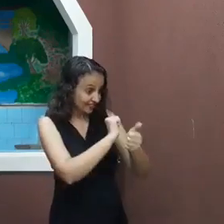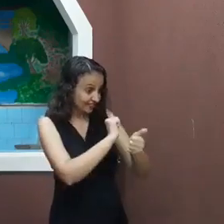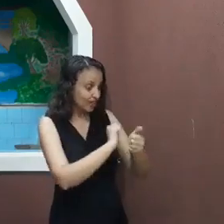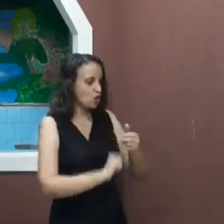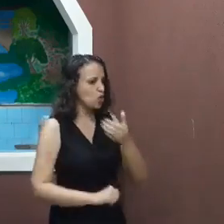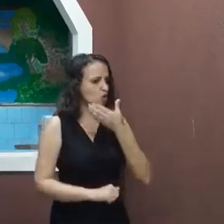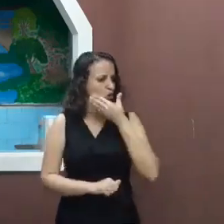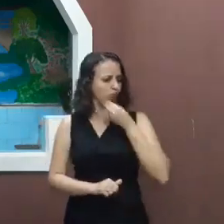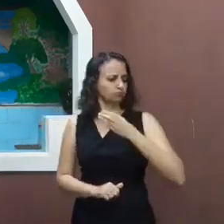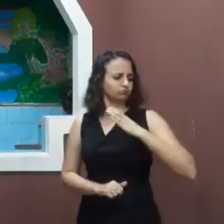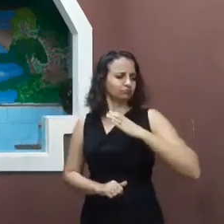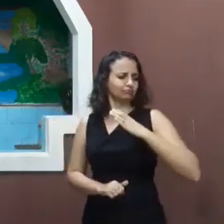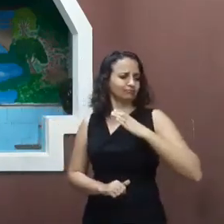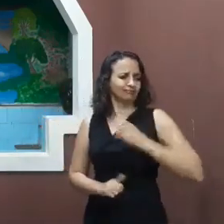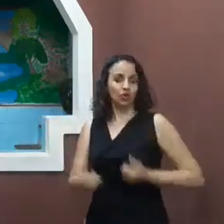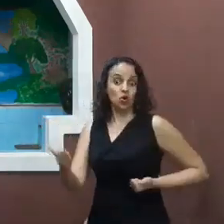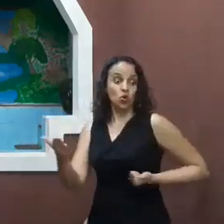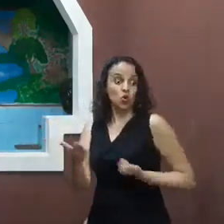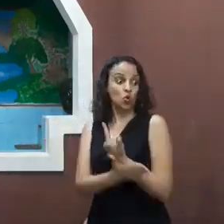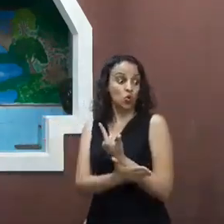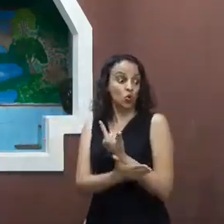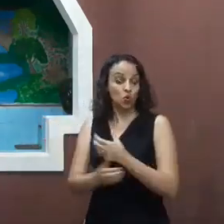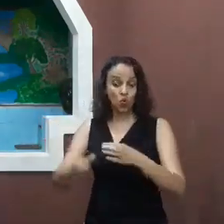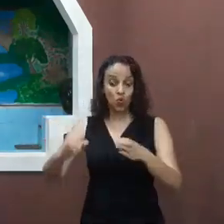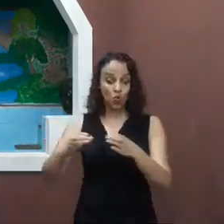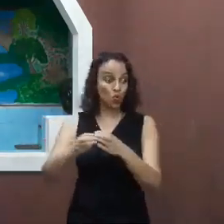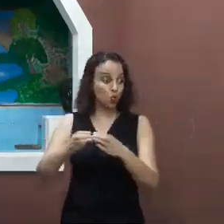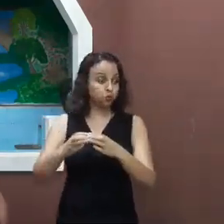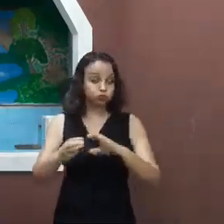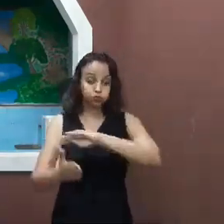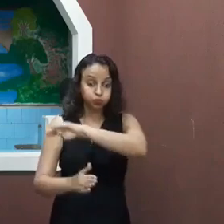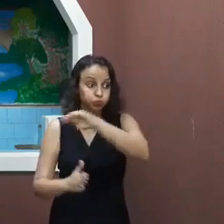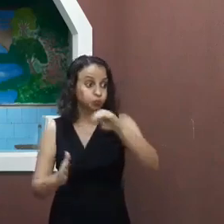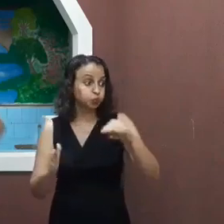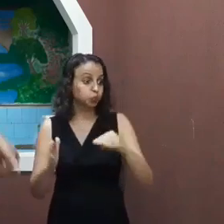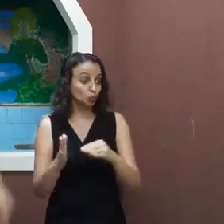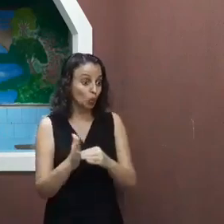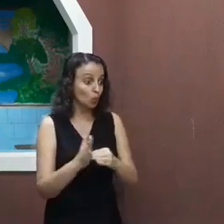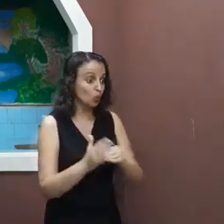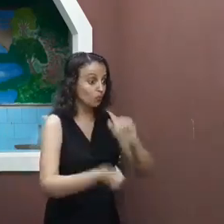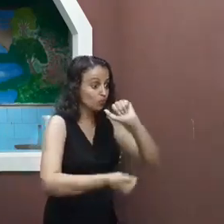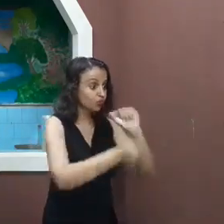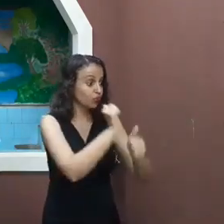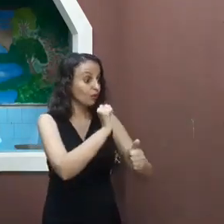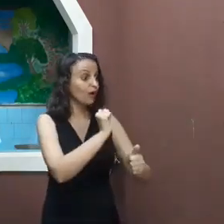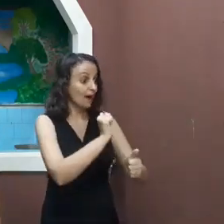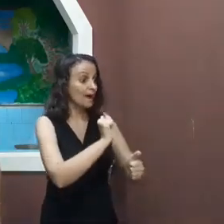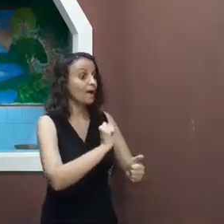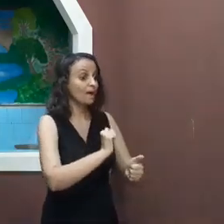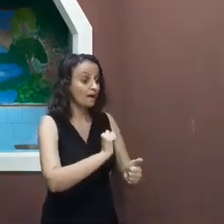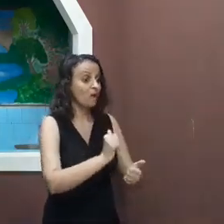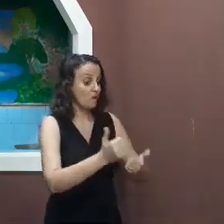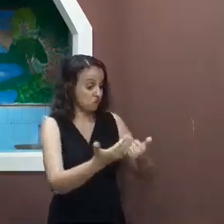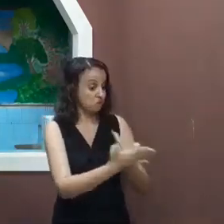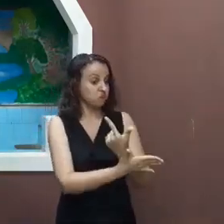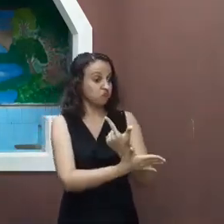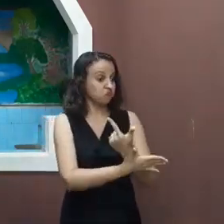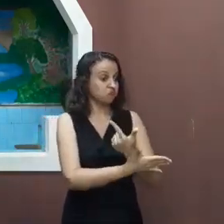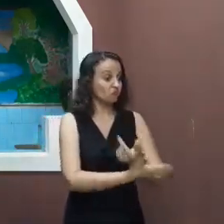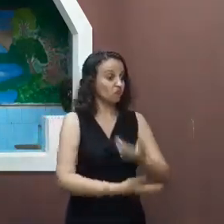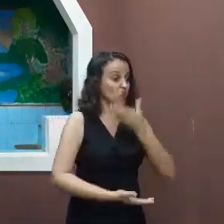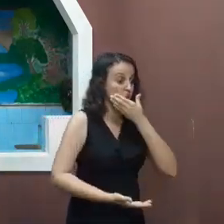fez? Comprou um time de futebol, mas não comprou um time ruim não, só com um